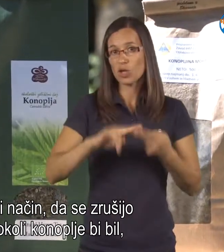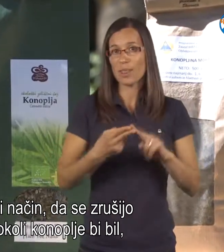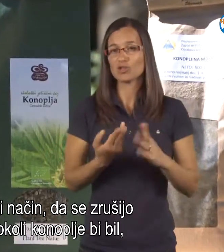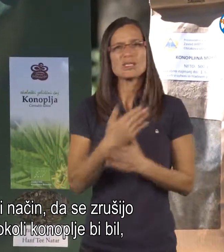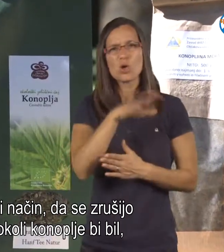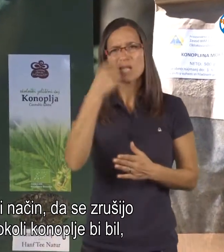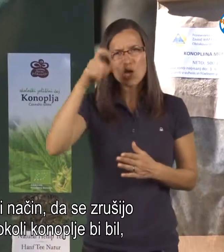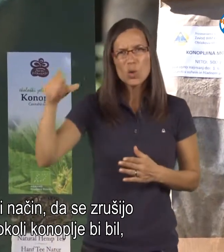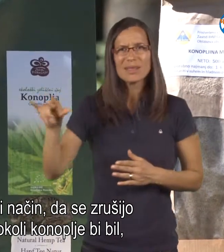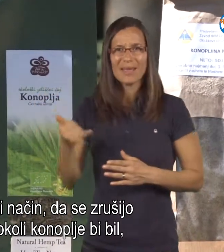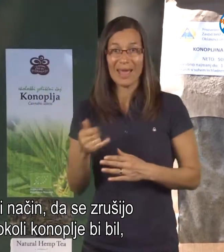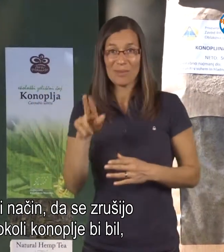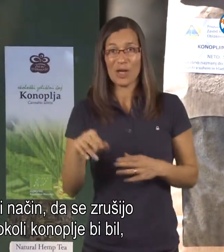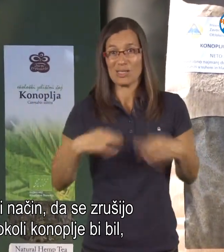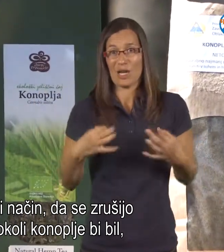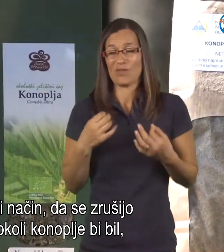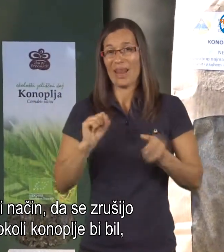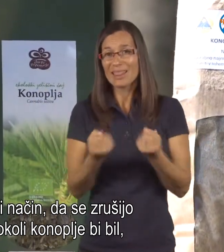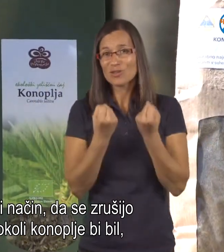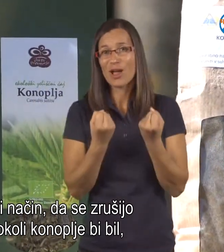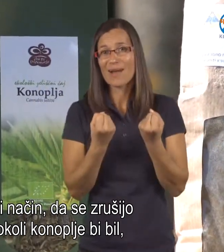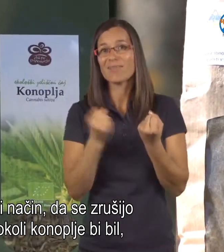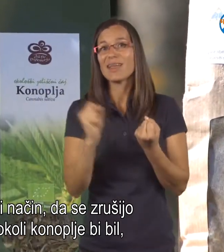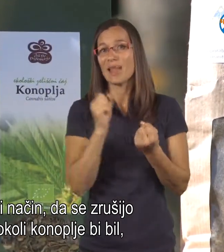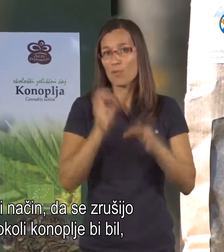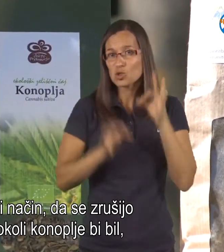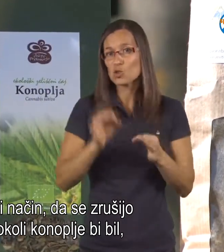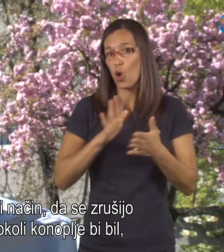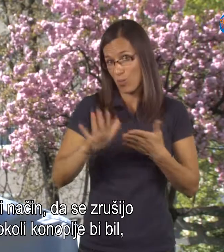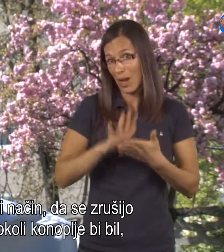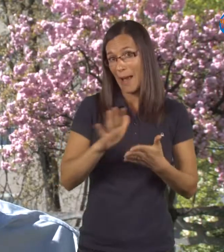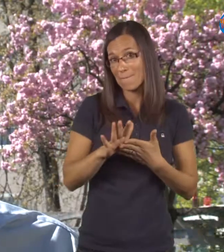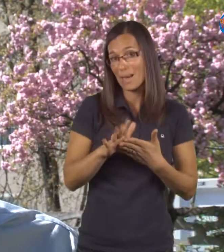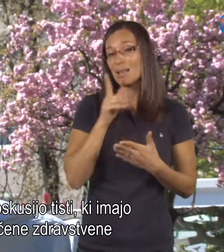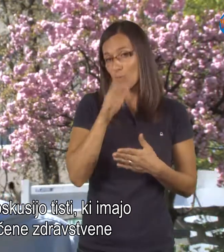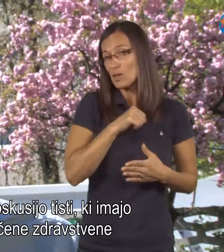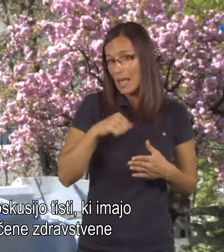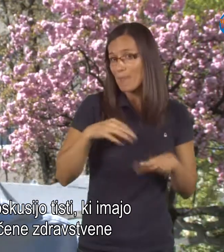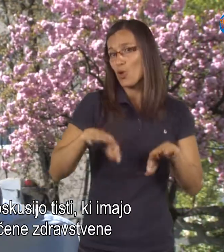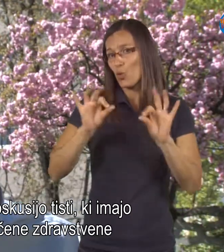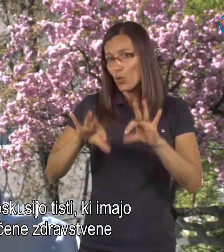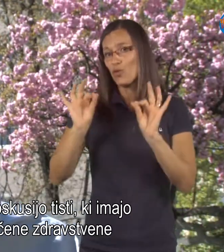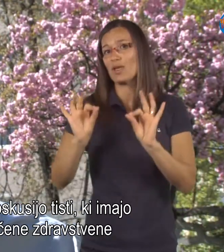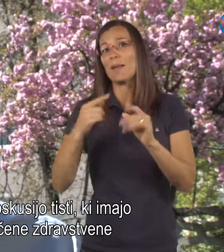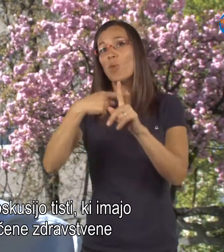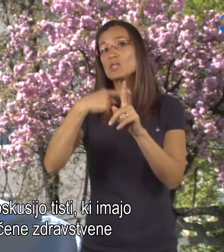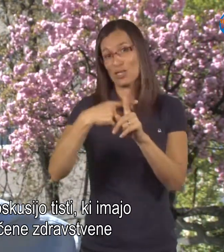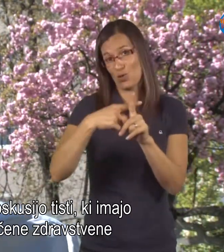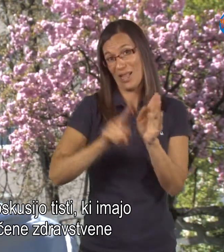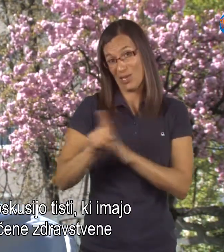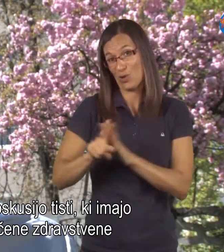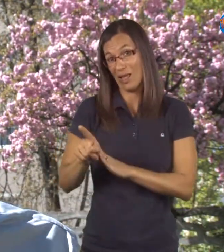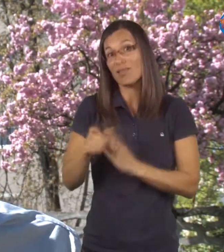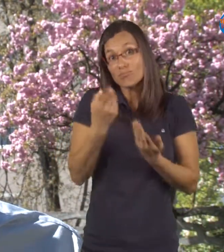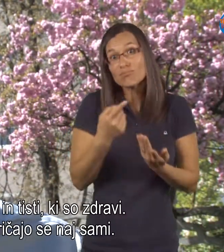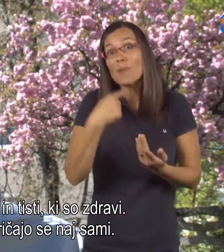Najboljši način je za vse ljudi, da ko imajo zdravstvene težave, pa tudi taki, ki jih nimajo, da jo poskusijo uporabljati in bodo sami opazili pozitivne učinke,